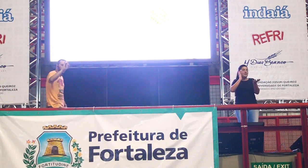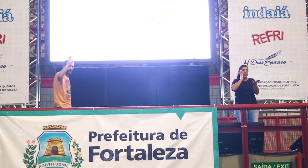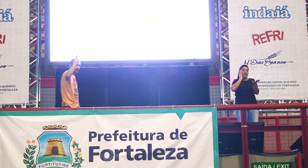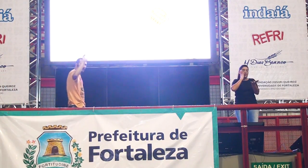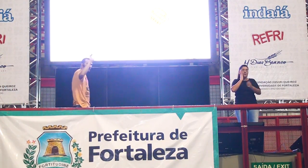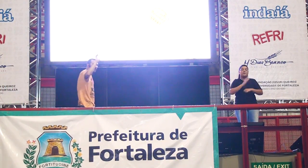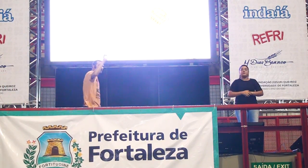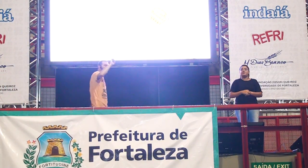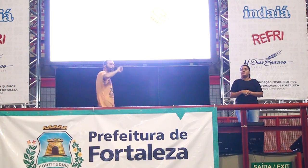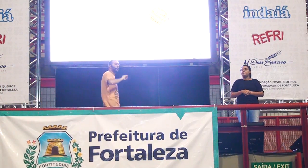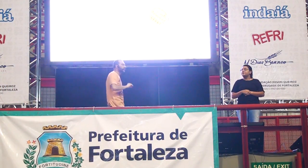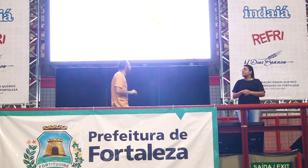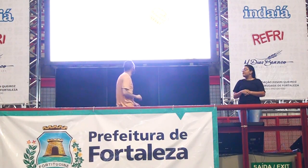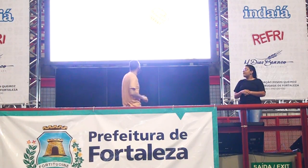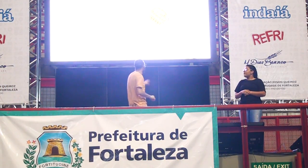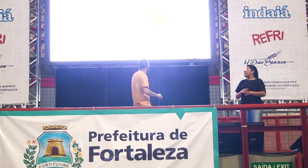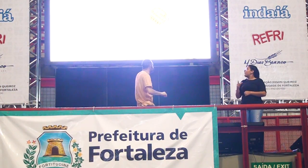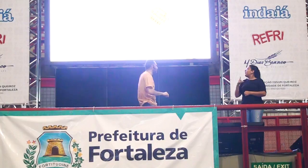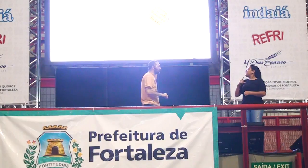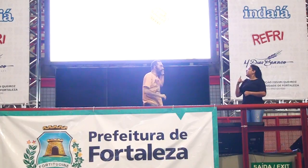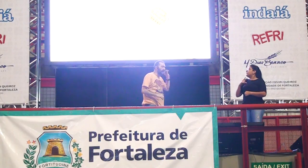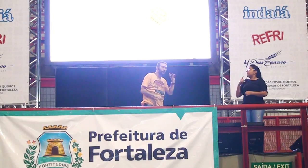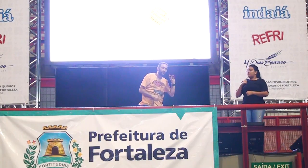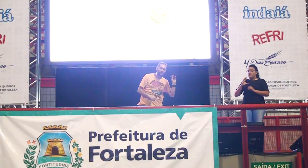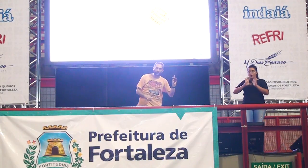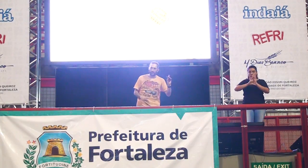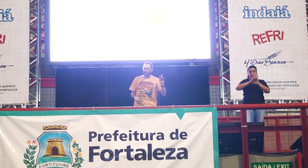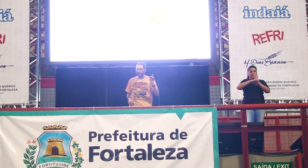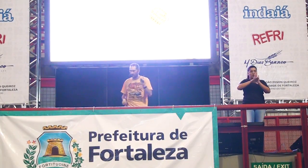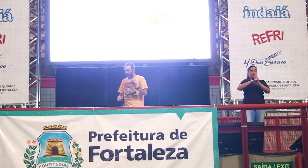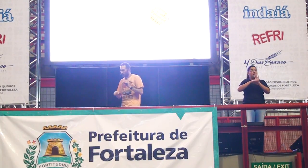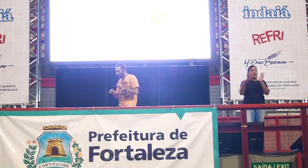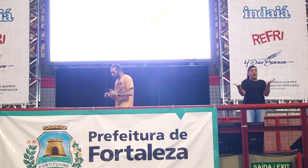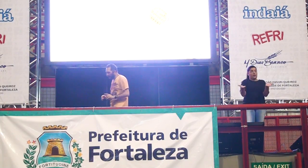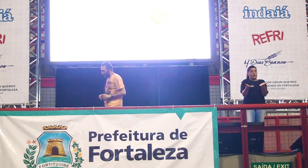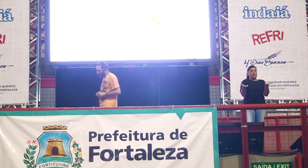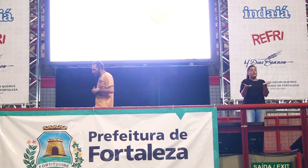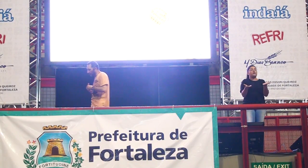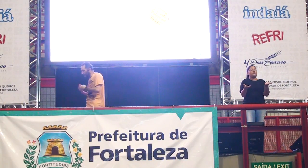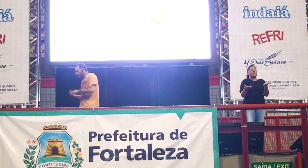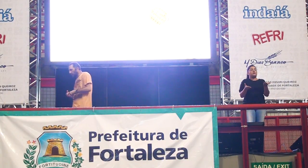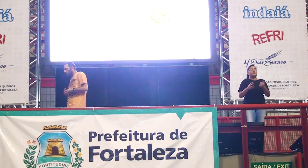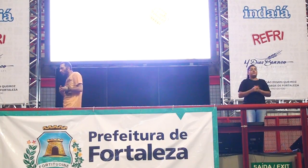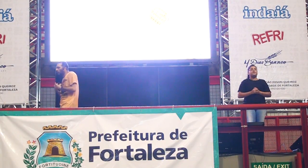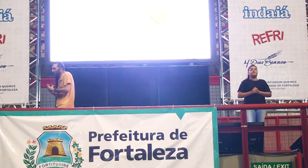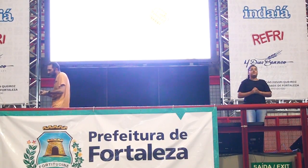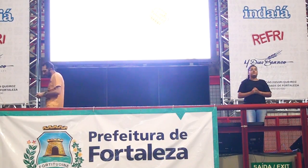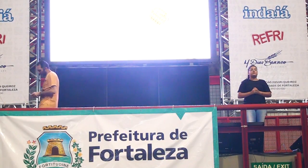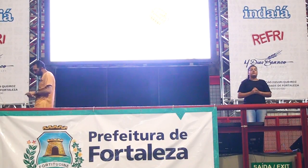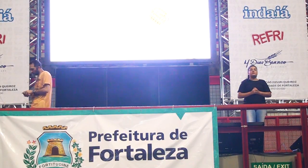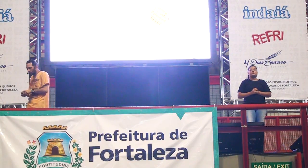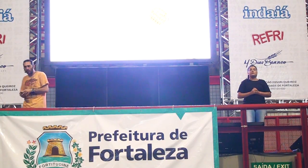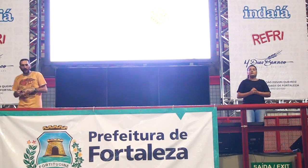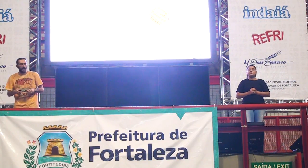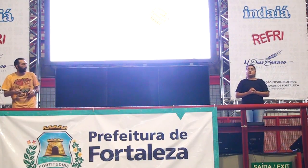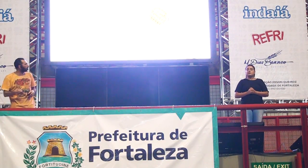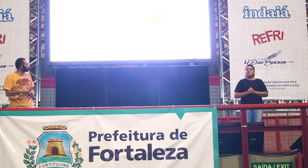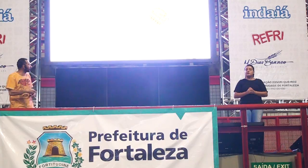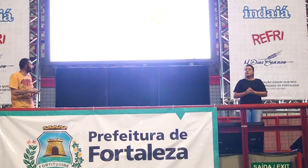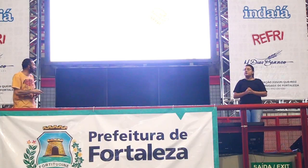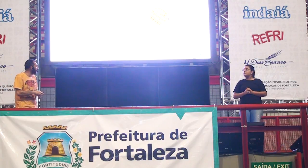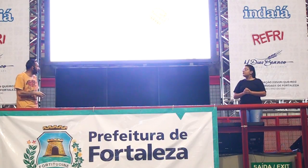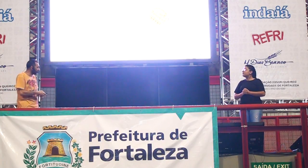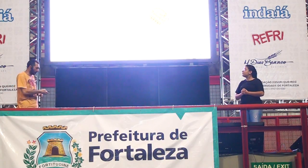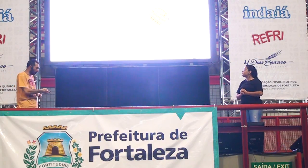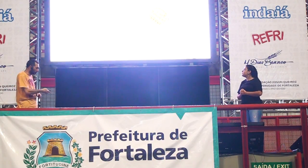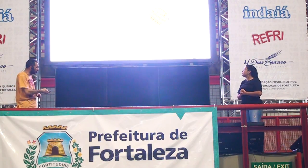Tranquilo? Mas eu tenho dois conceitos para trabalhar com vocês, quando a gente fala de umidade do ar. Deixa